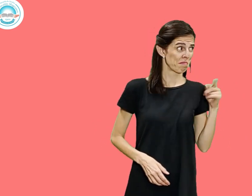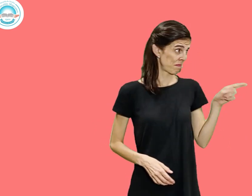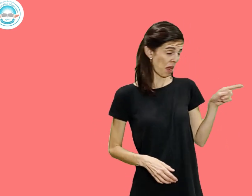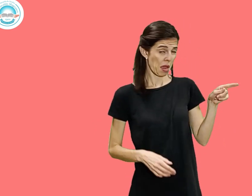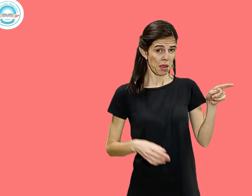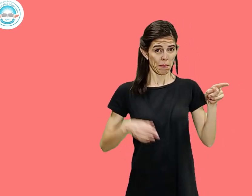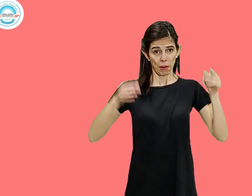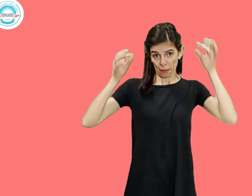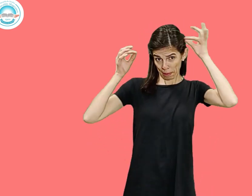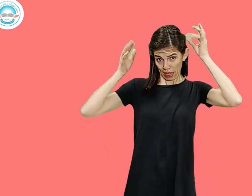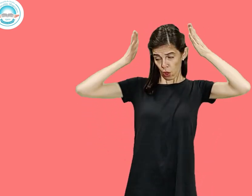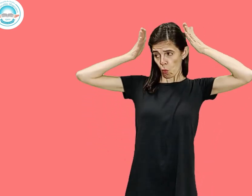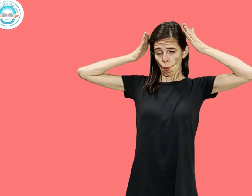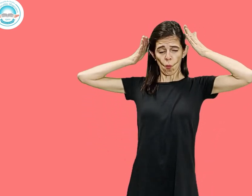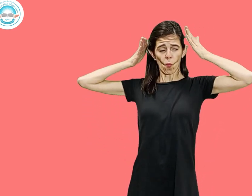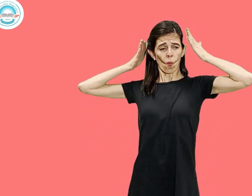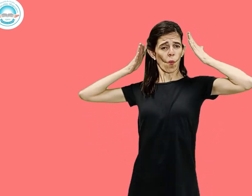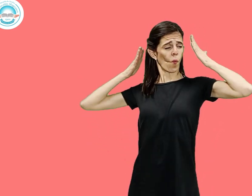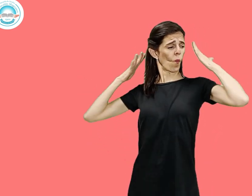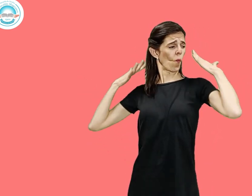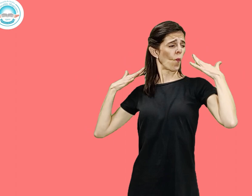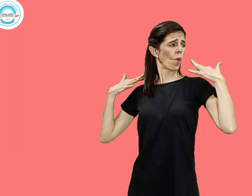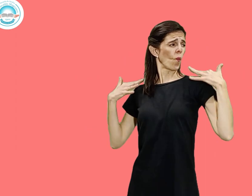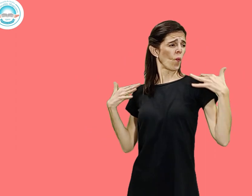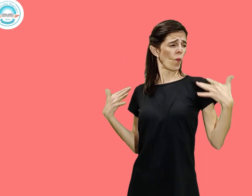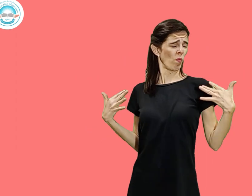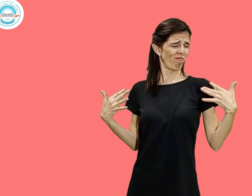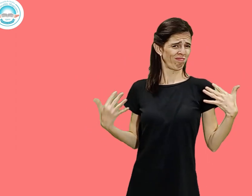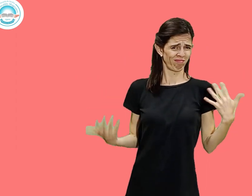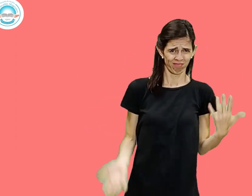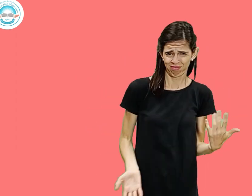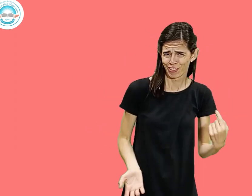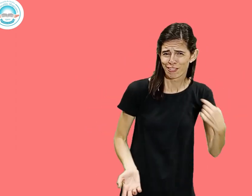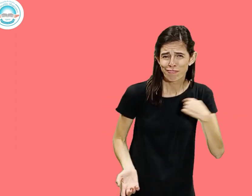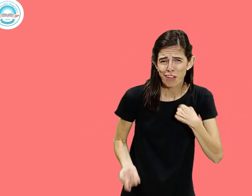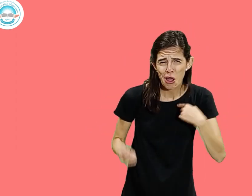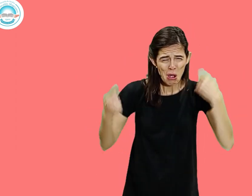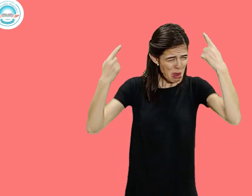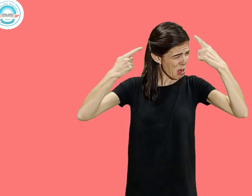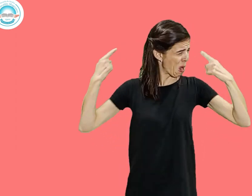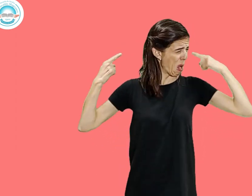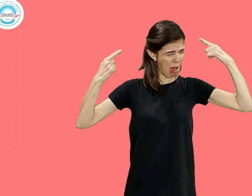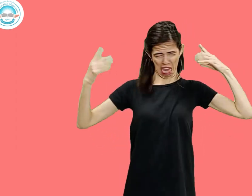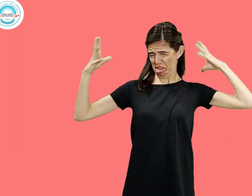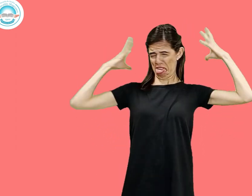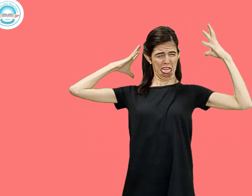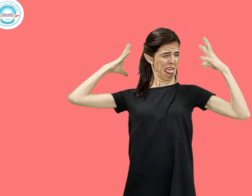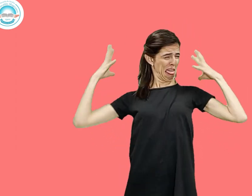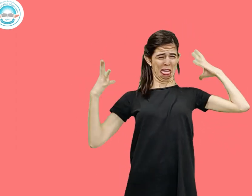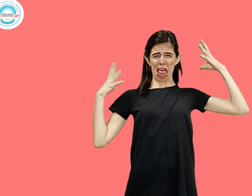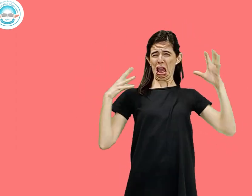rulos si mamá tiene el pelo lacio por qué yo tengo estos rulos